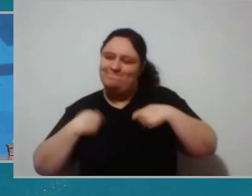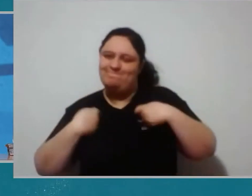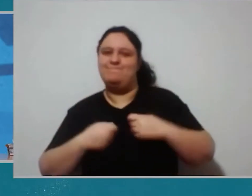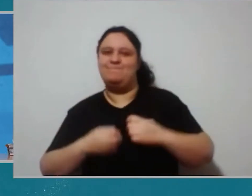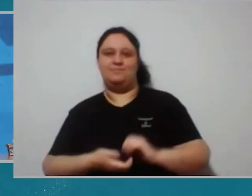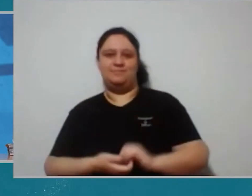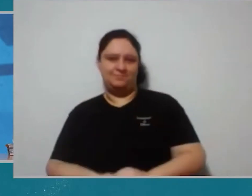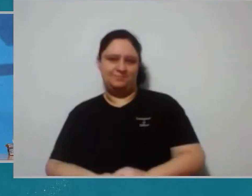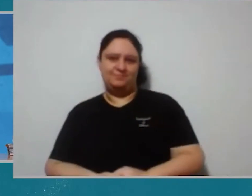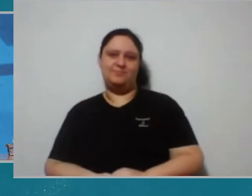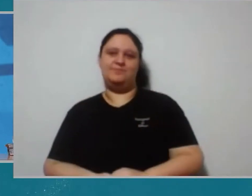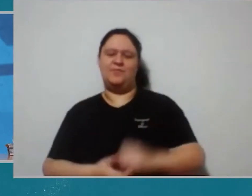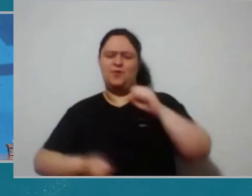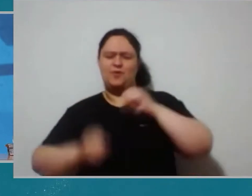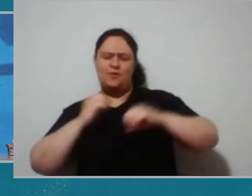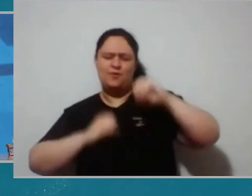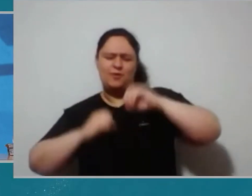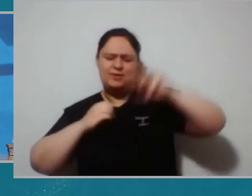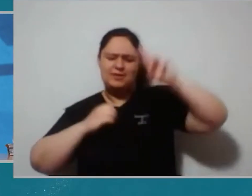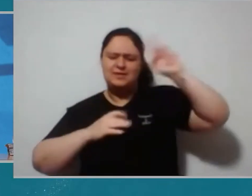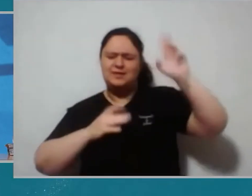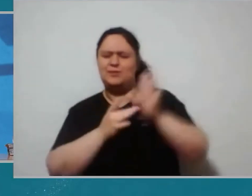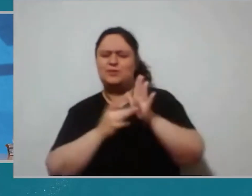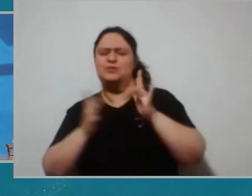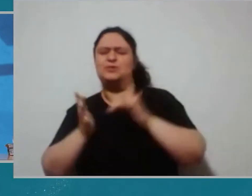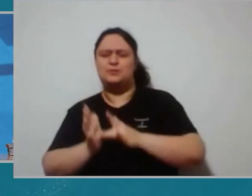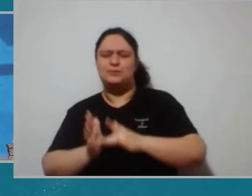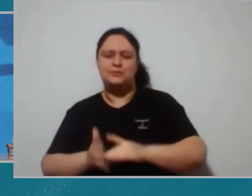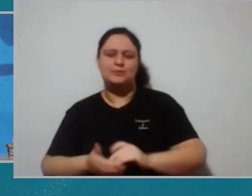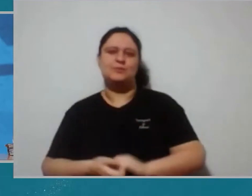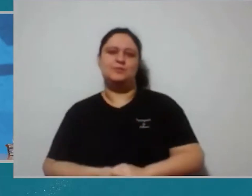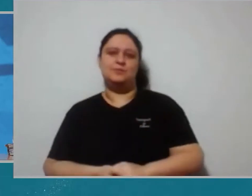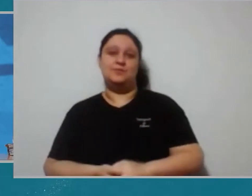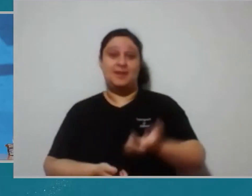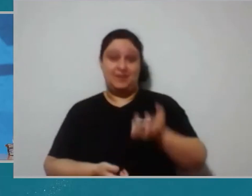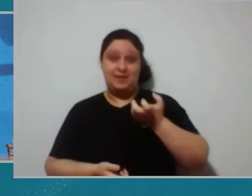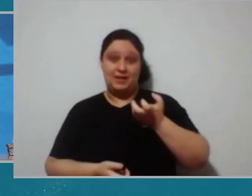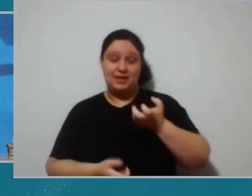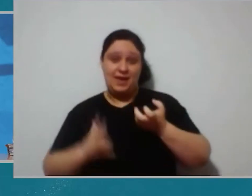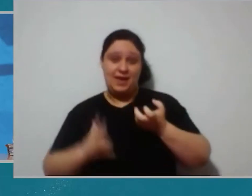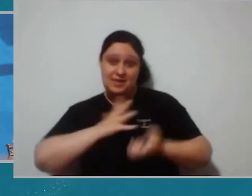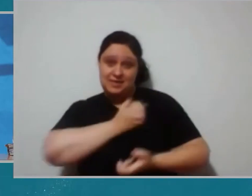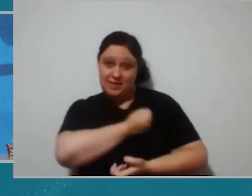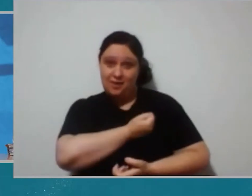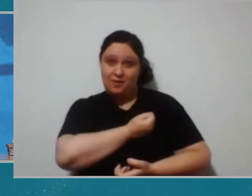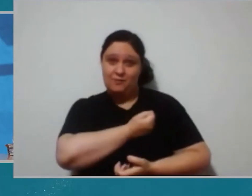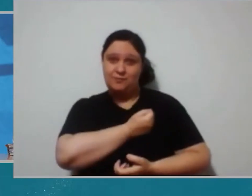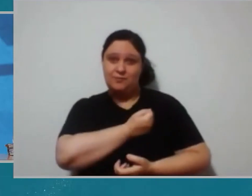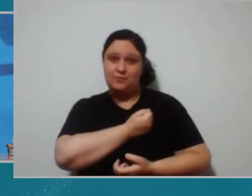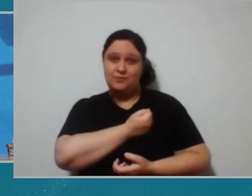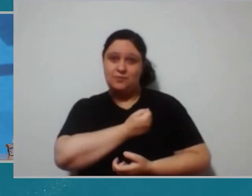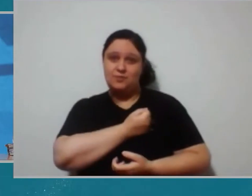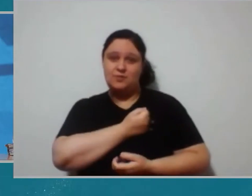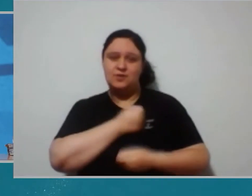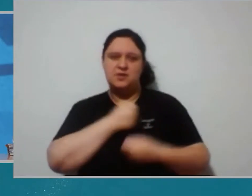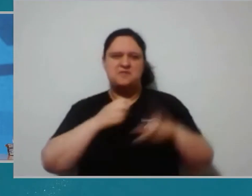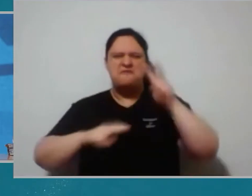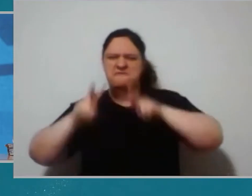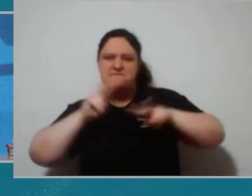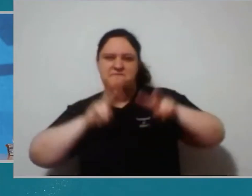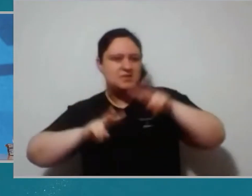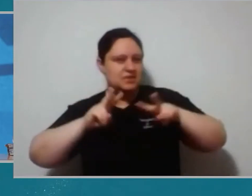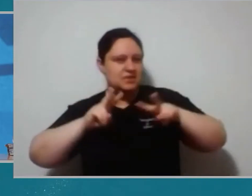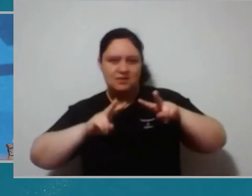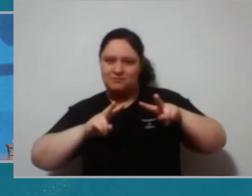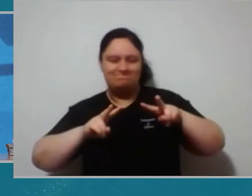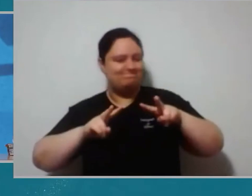Ó, Senhor Jesus, quer ser salvo? Não é visão que te vai salvar. Quer